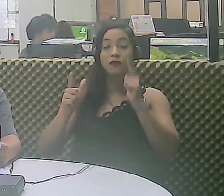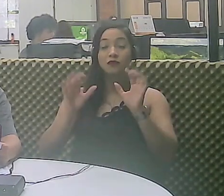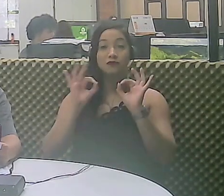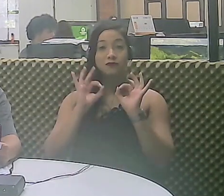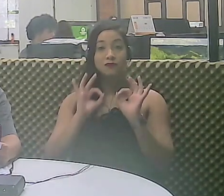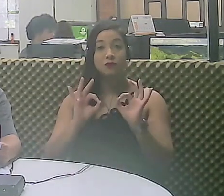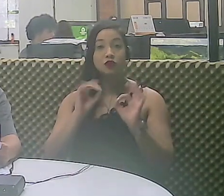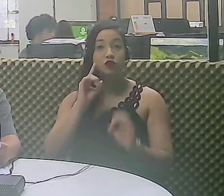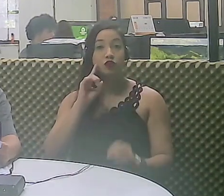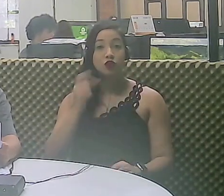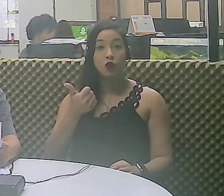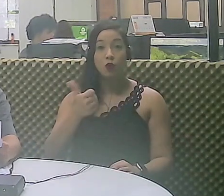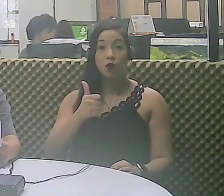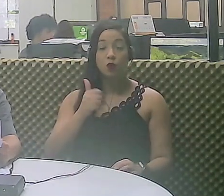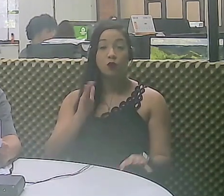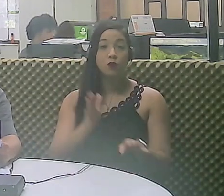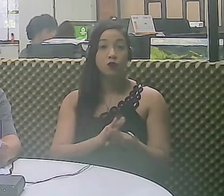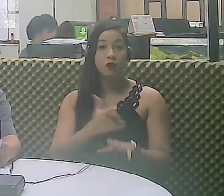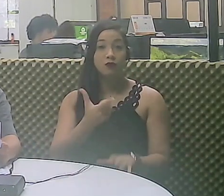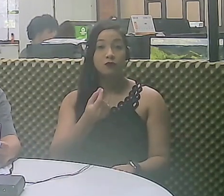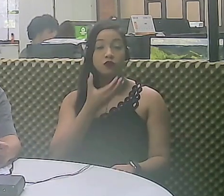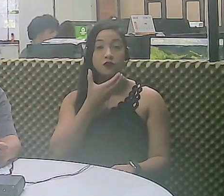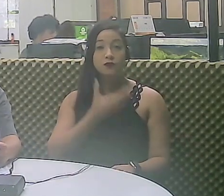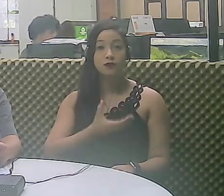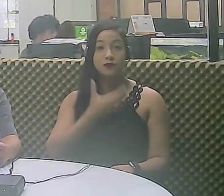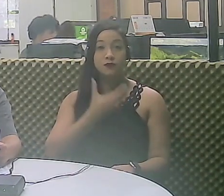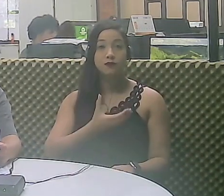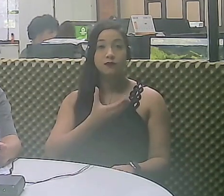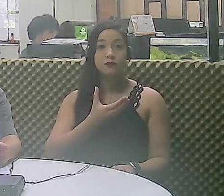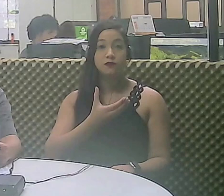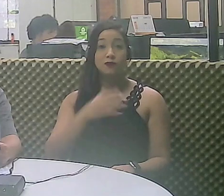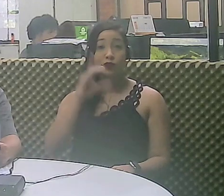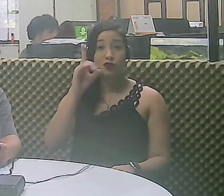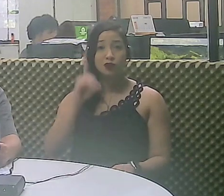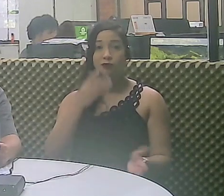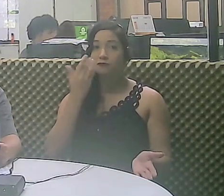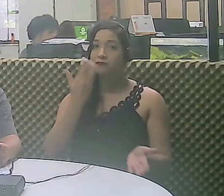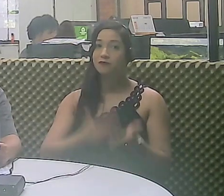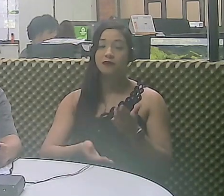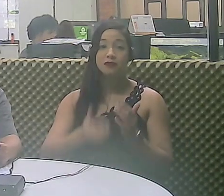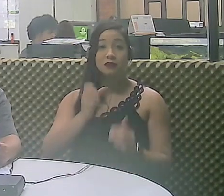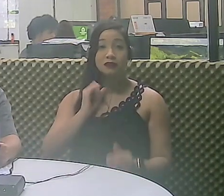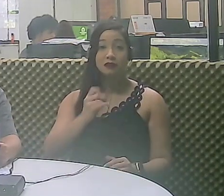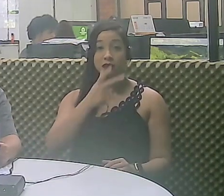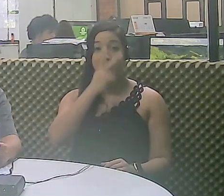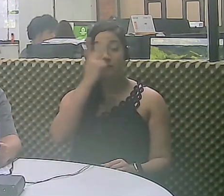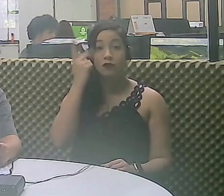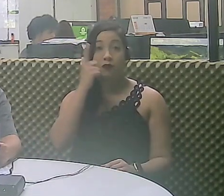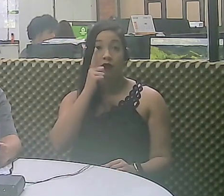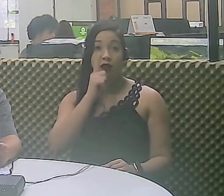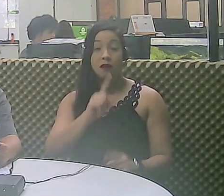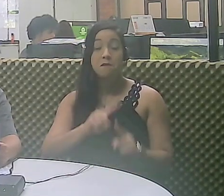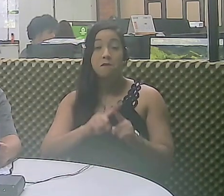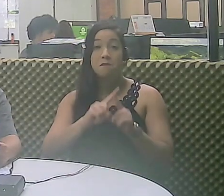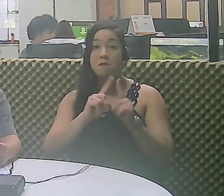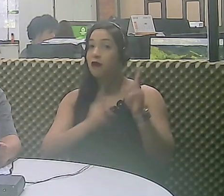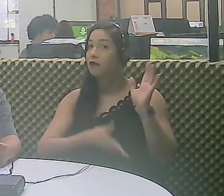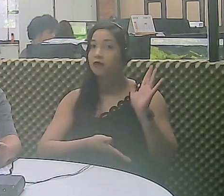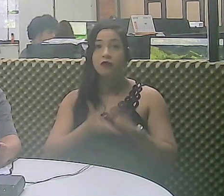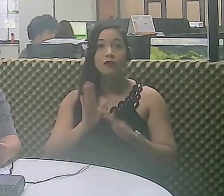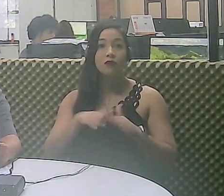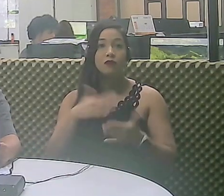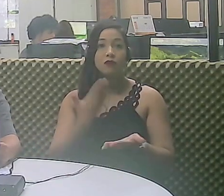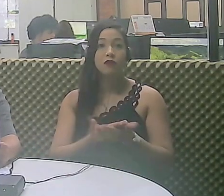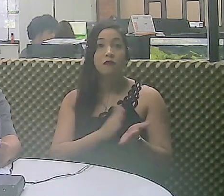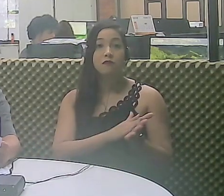realizadas entre os dias 11 e 20 de dezembro. Perderá o direito à vaga o candidato contemplado que não efetivar a matrícula